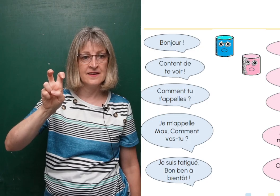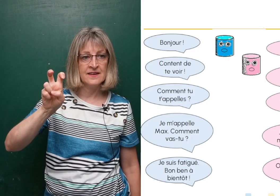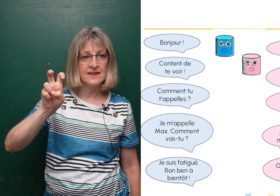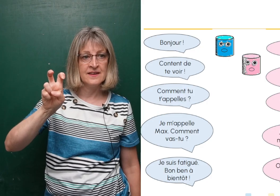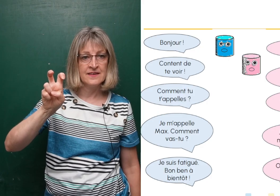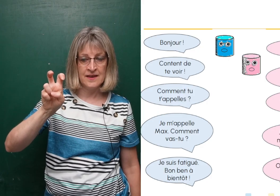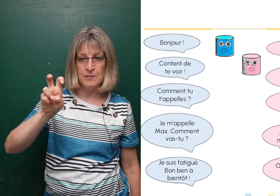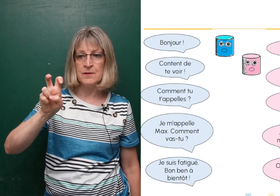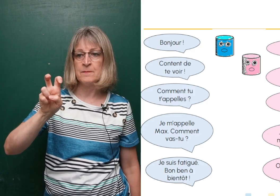Très bien.